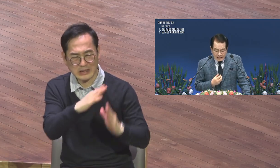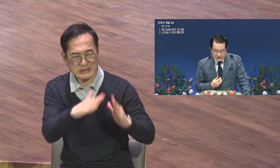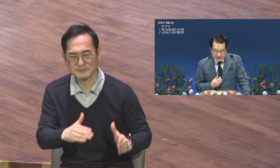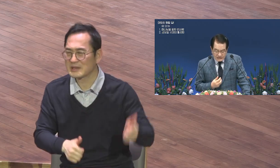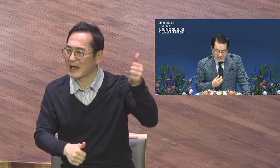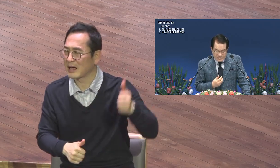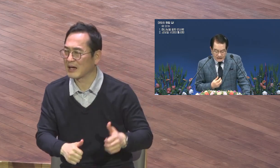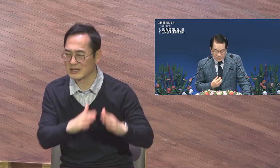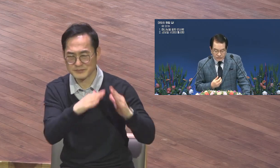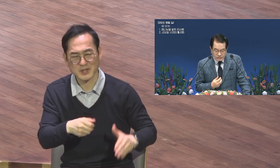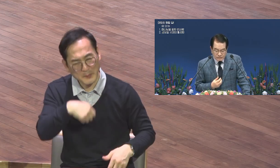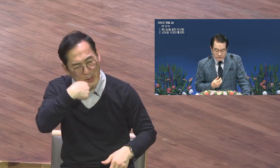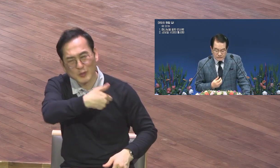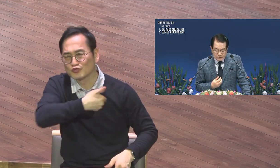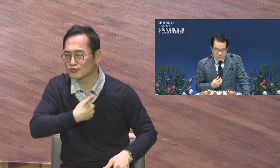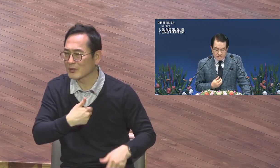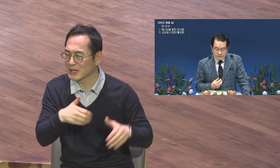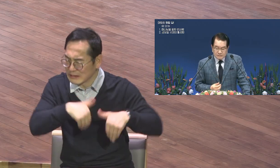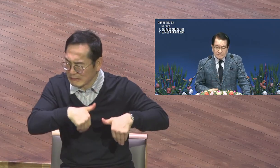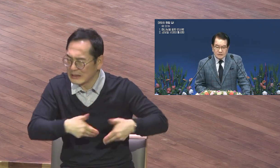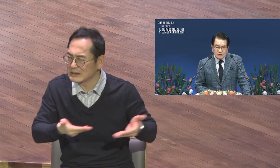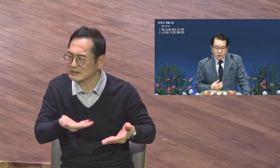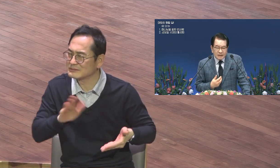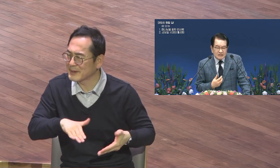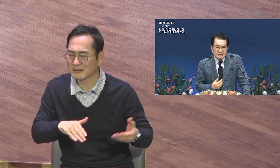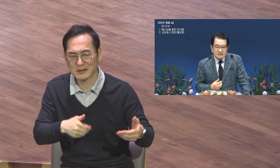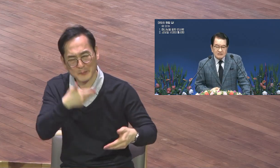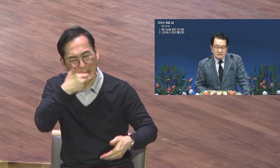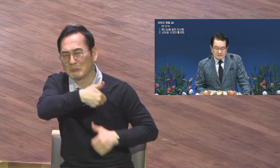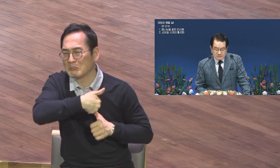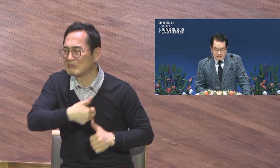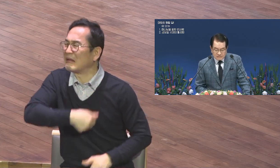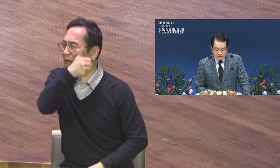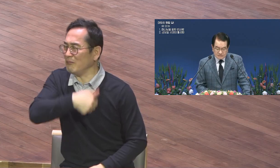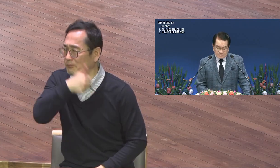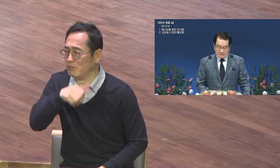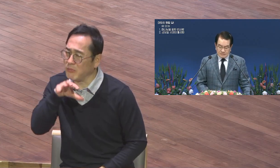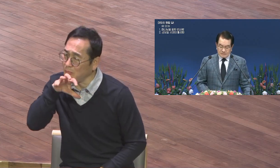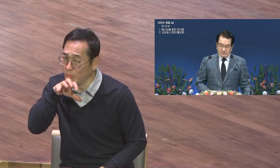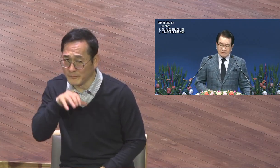보이면서 강한 자의 어진하고 이 노예 근성,